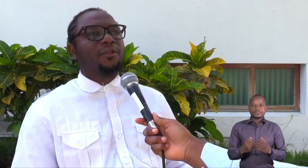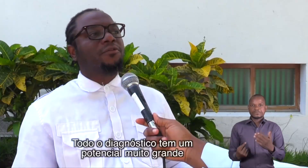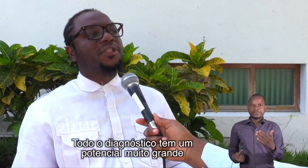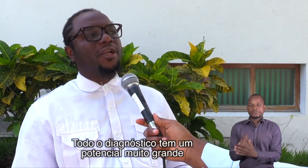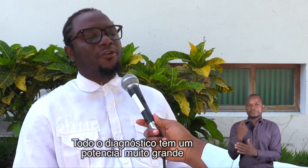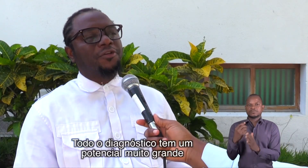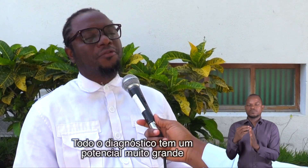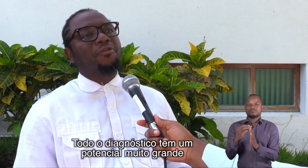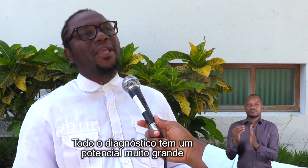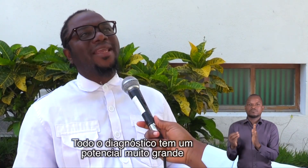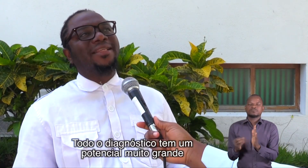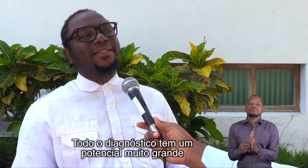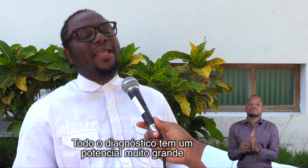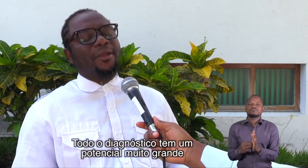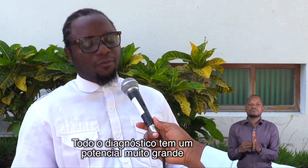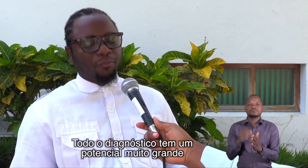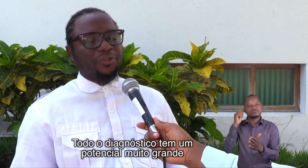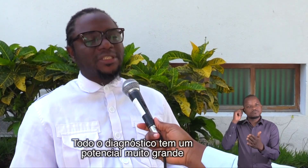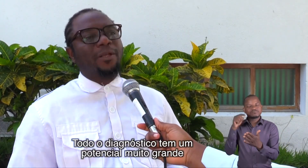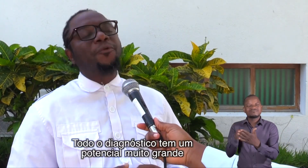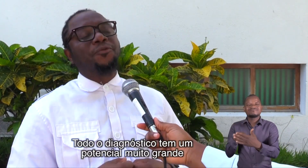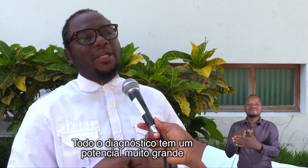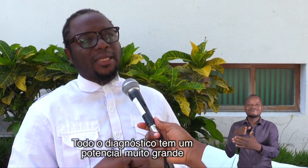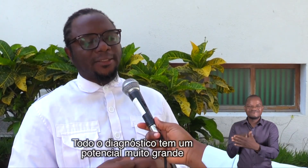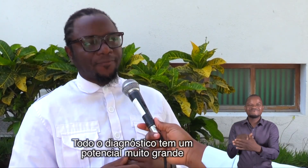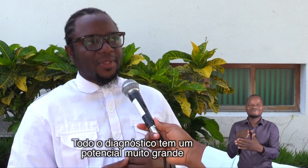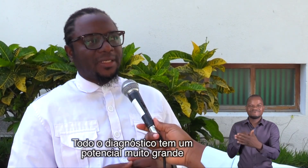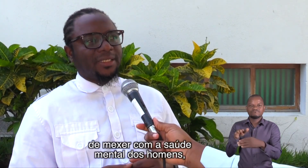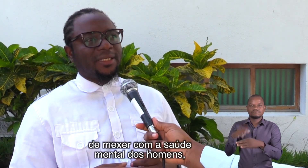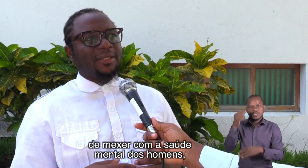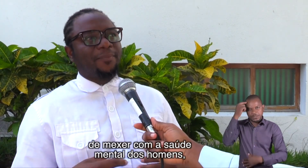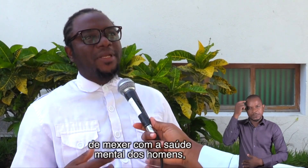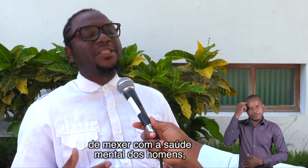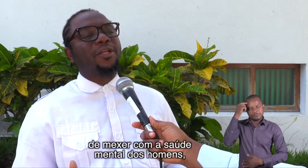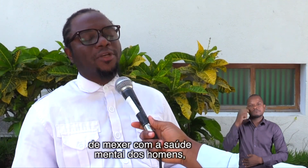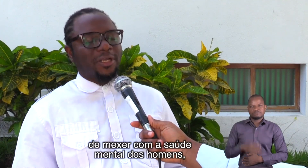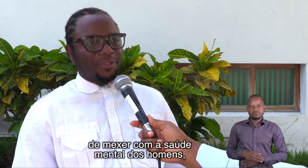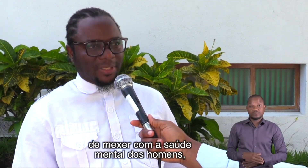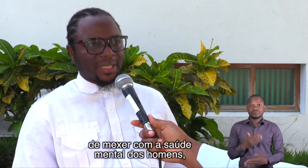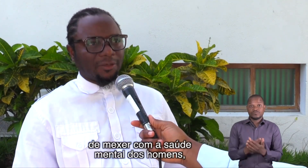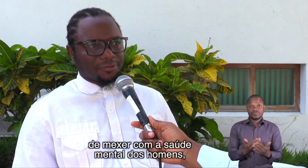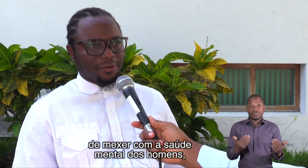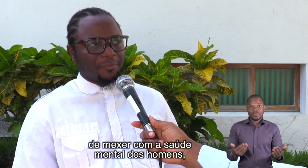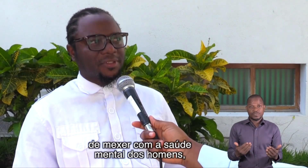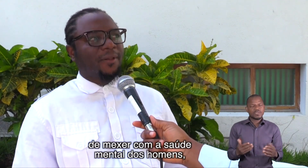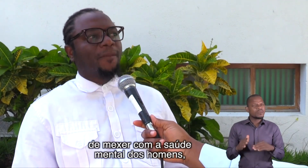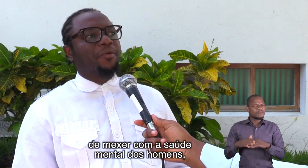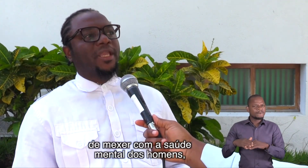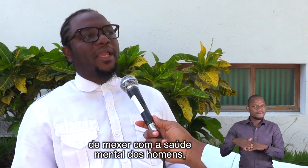O diagnóstico ele tem um potencial muito grande de mexer com a saúde mental dos homens,